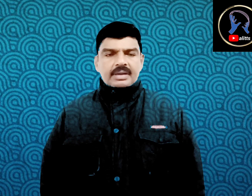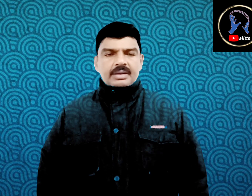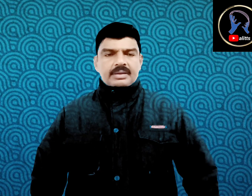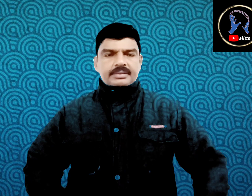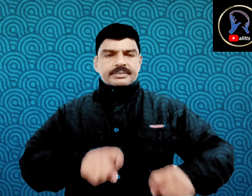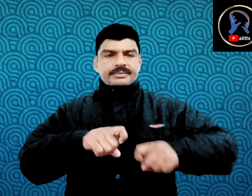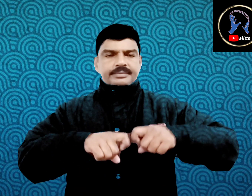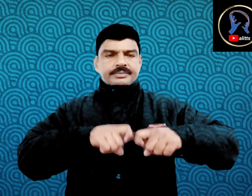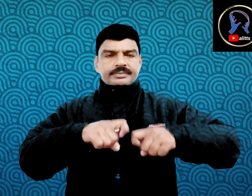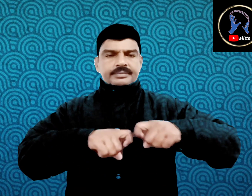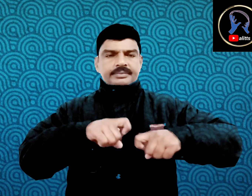लड़ना